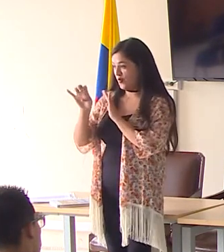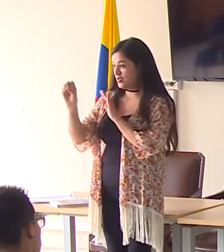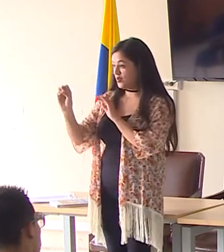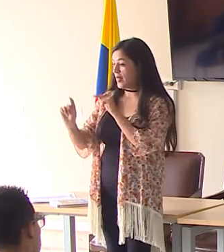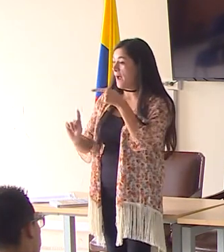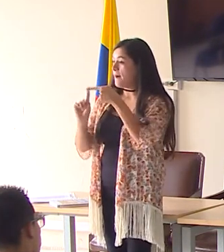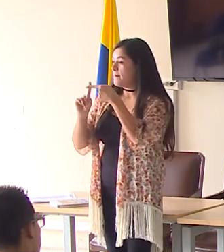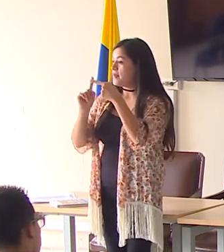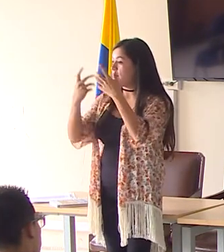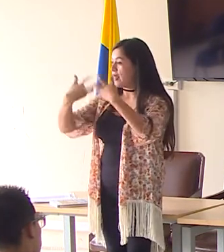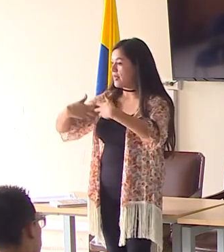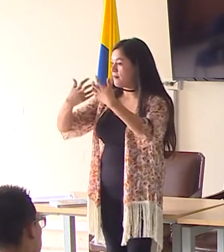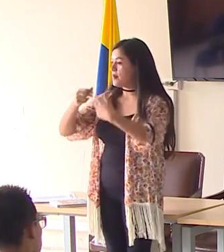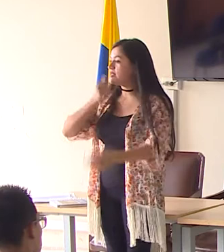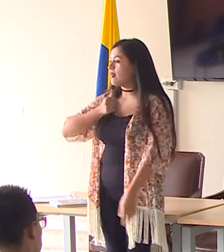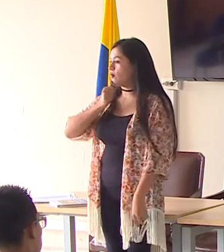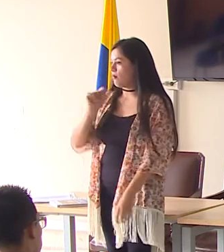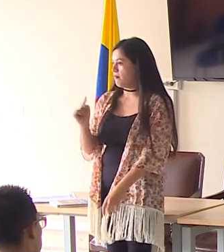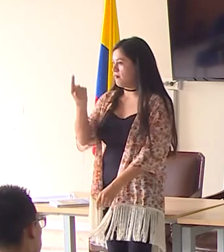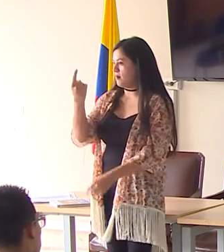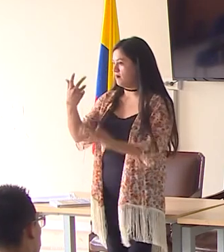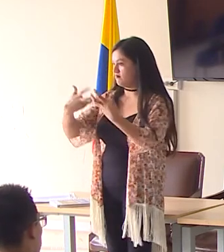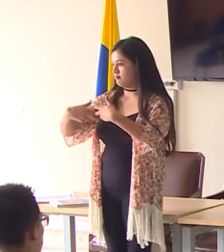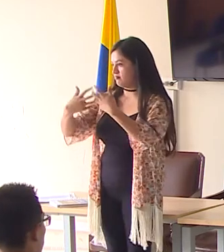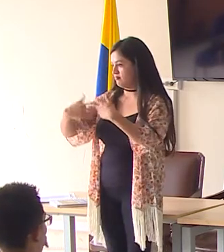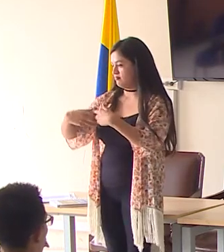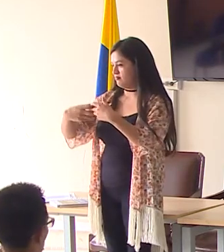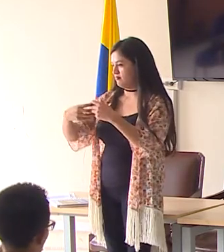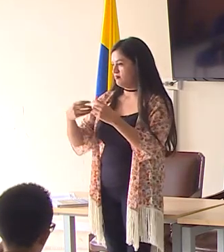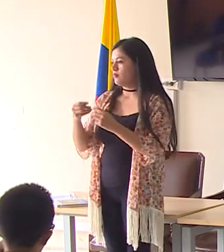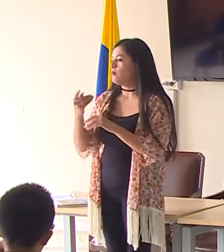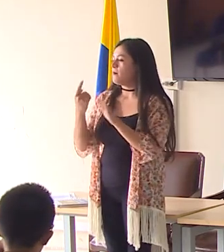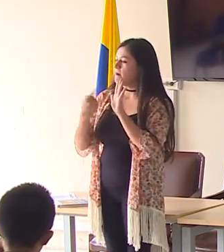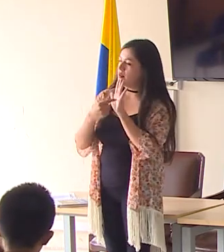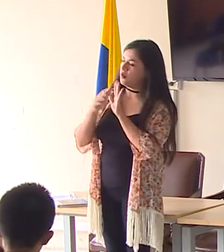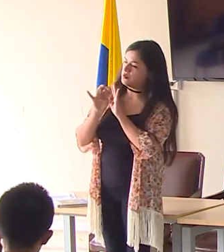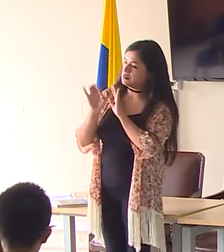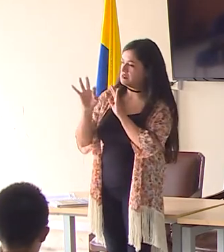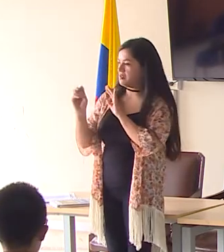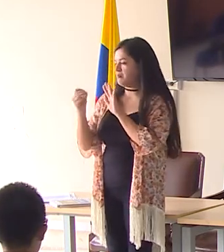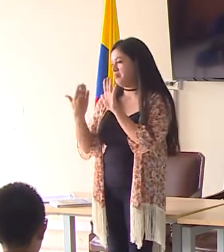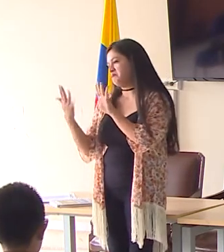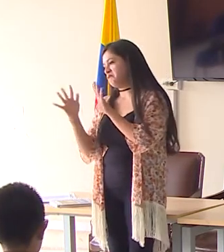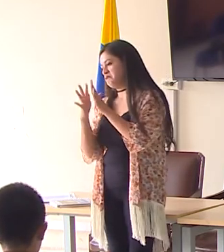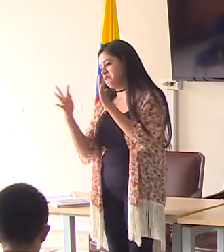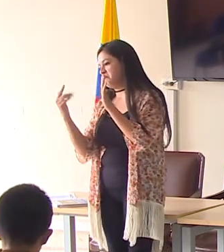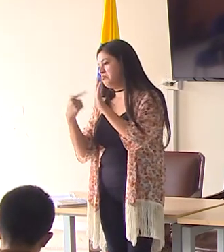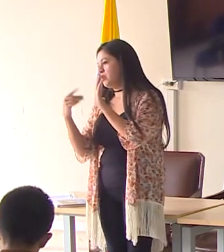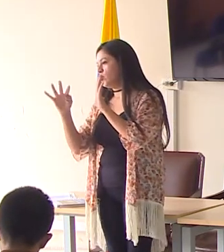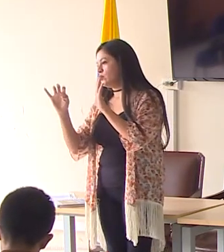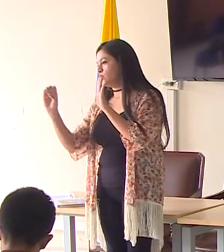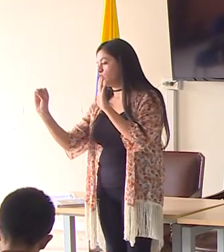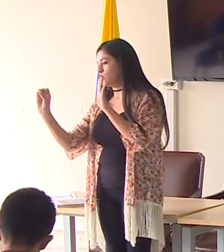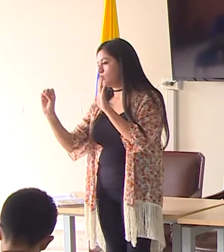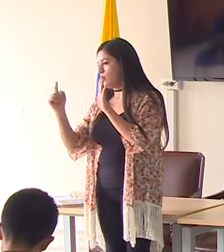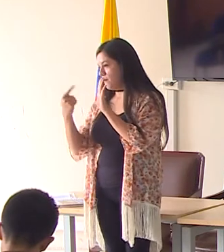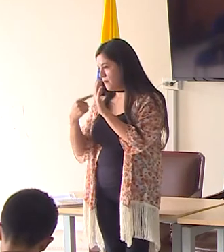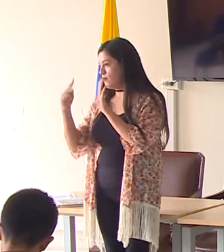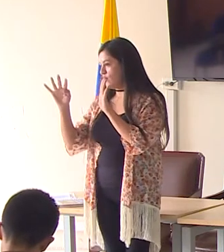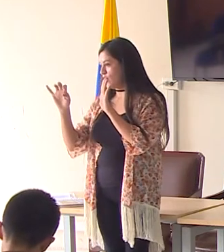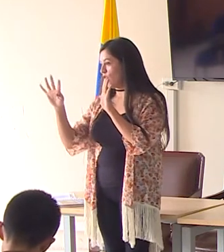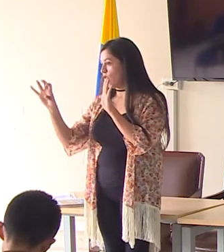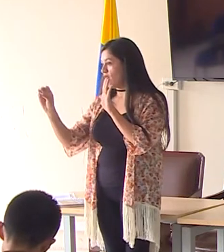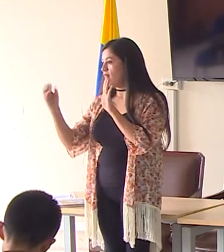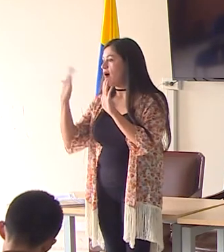acueducto moderno en bogotá hasta 1930 1940 todo el sistema de acueducto dependía